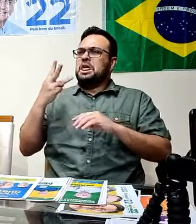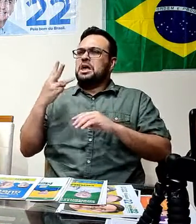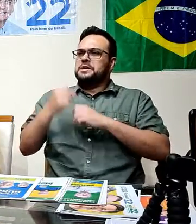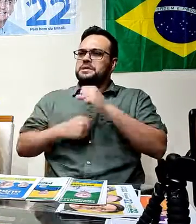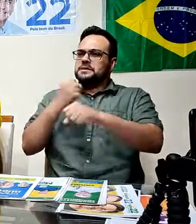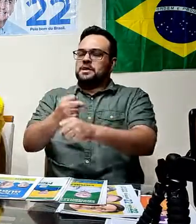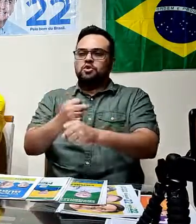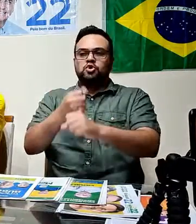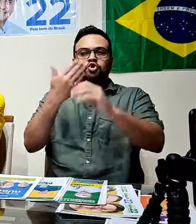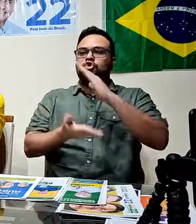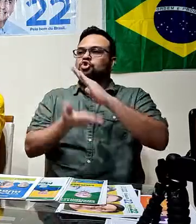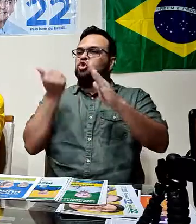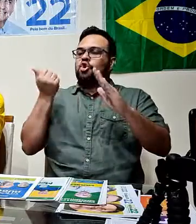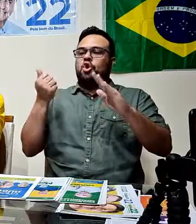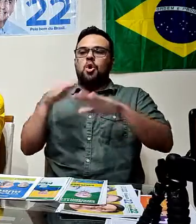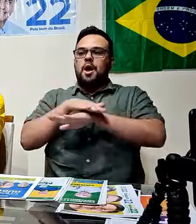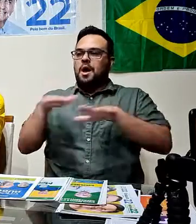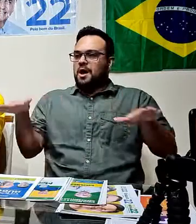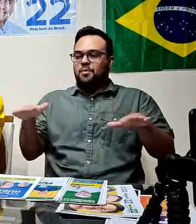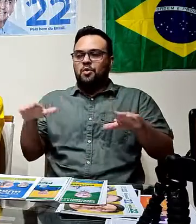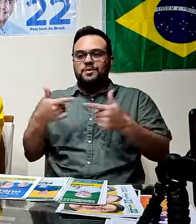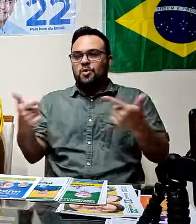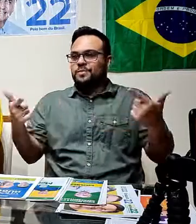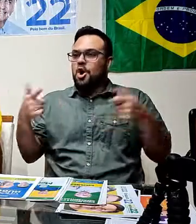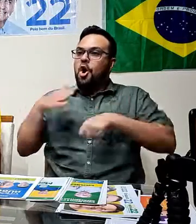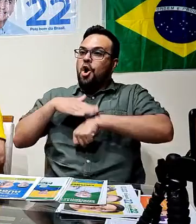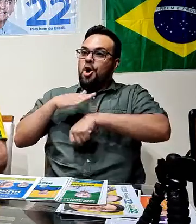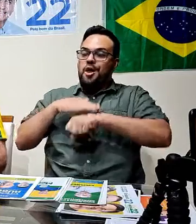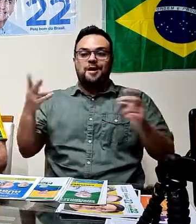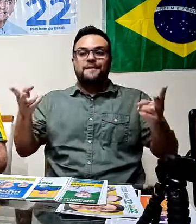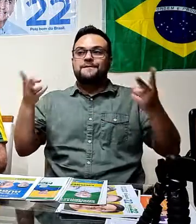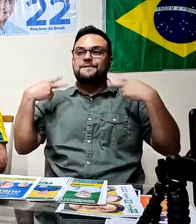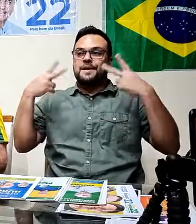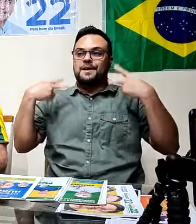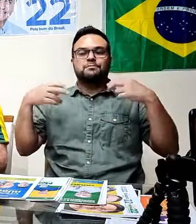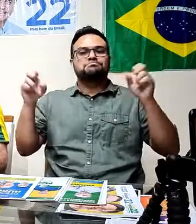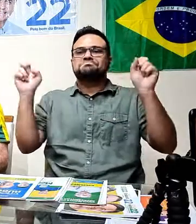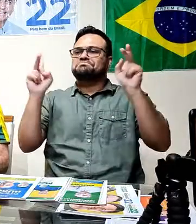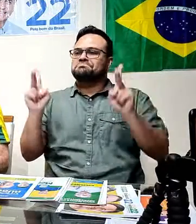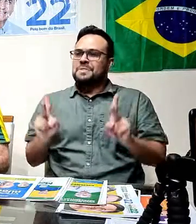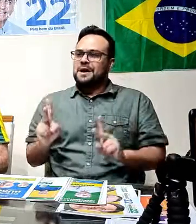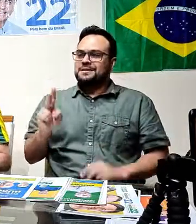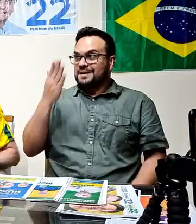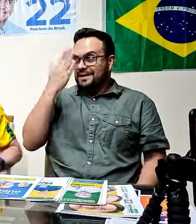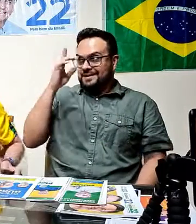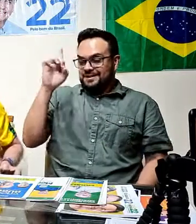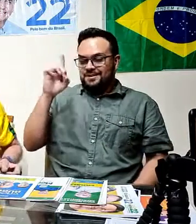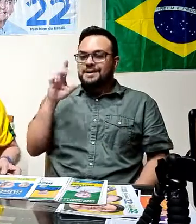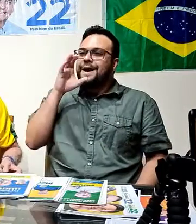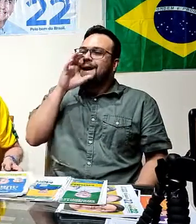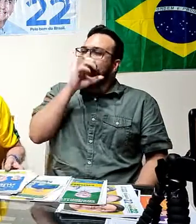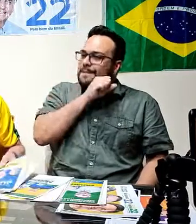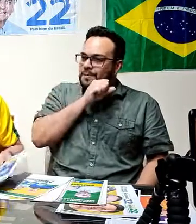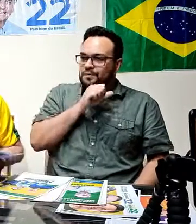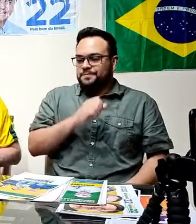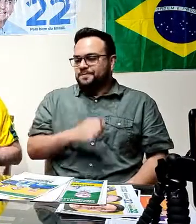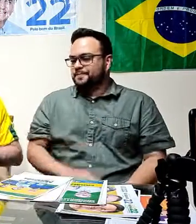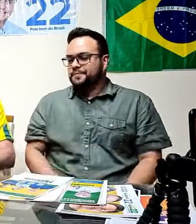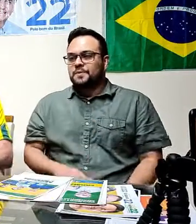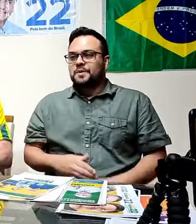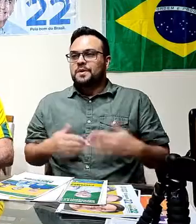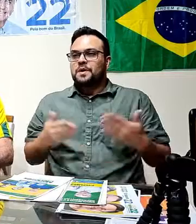engano, que estamos sem horário de verão, está tudo em paz, graças a Deus. Rapidamente, pessoal, vamos lá. É